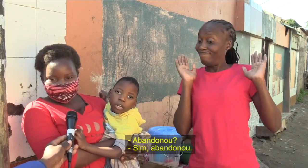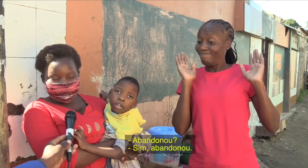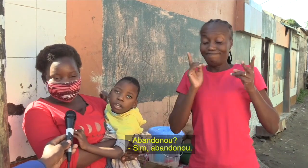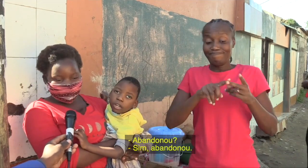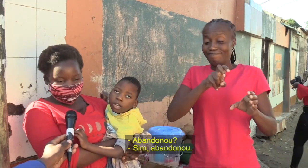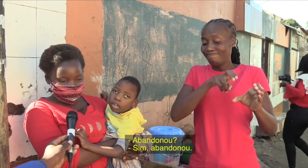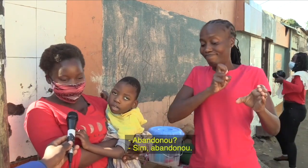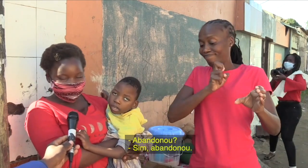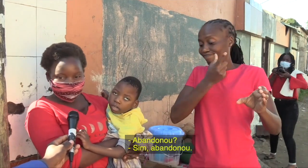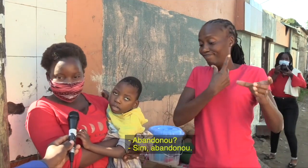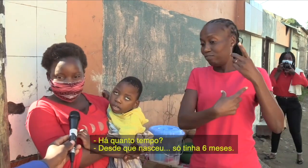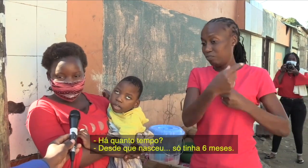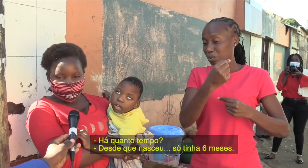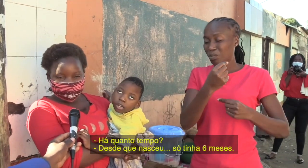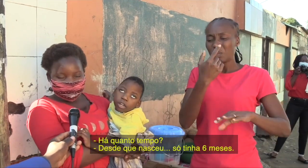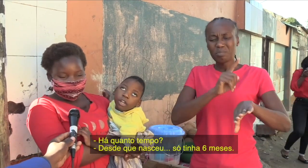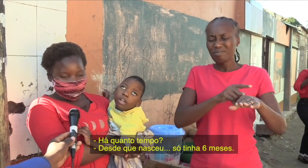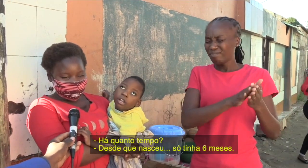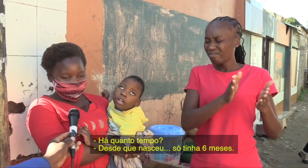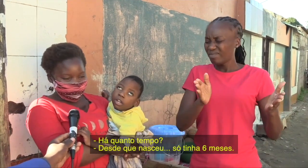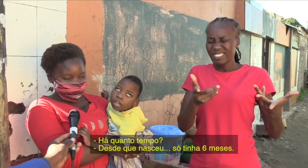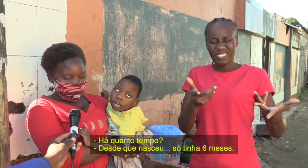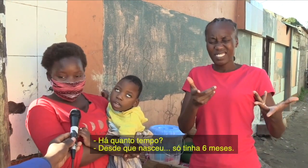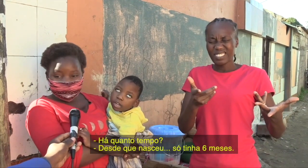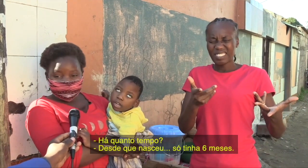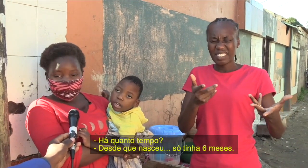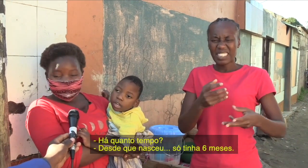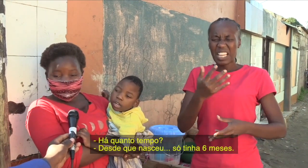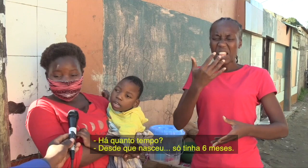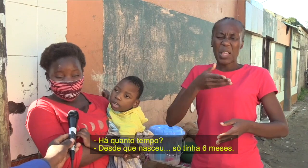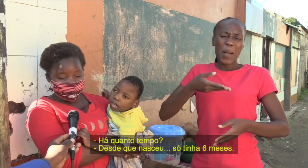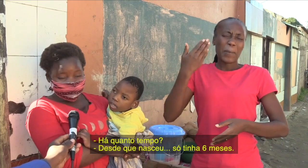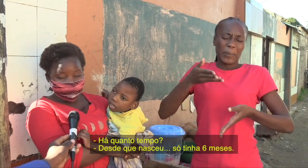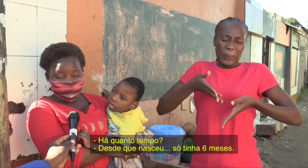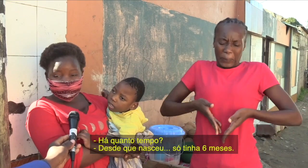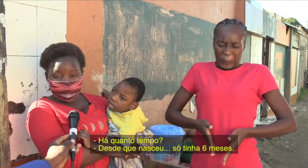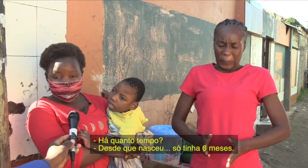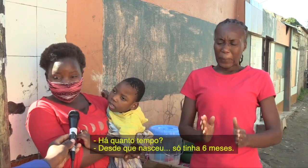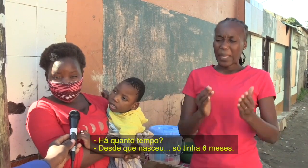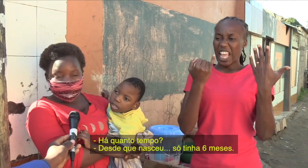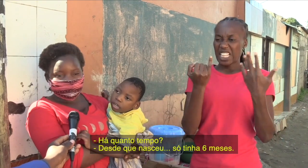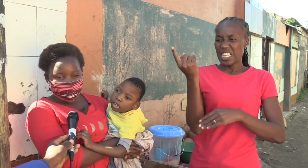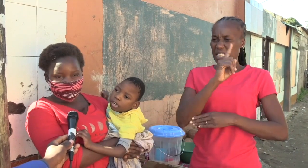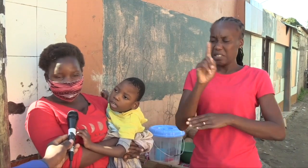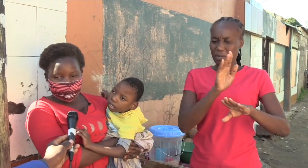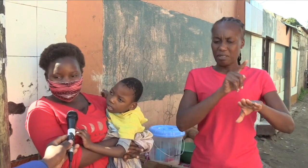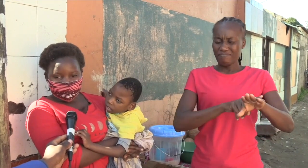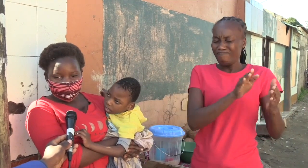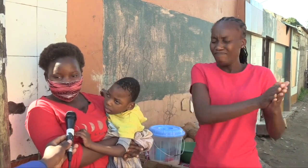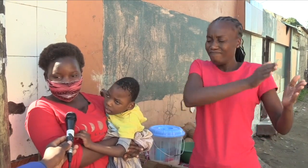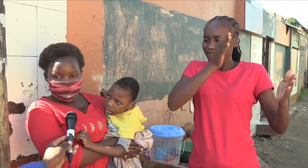Abandonou? Sim, abandonou. Há quantos anos? Já quase desde que nasceu eu só tinha seis meses. Sim.